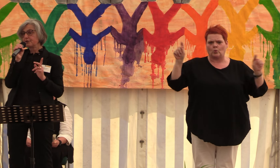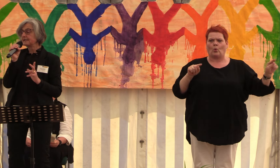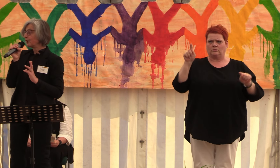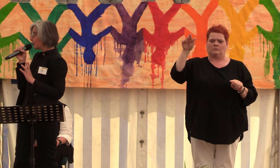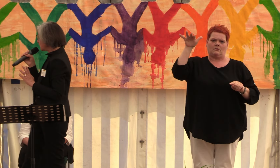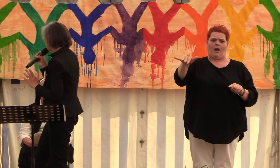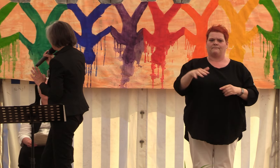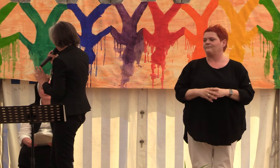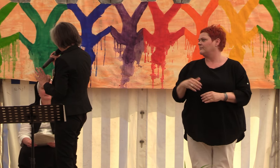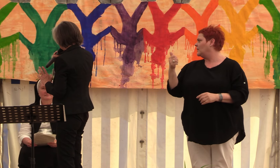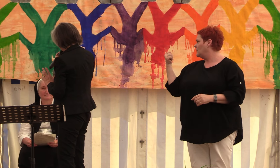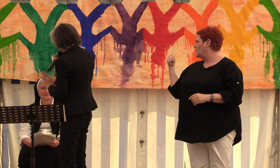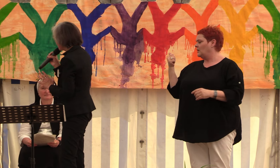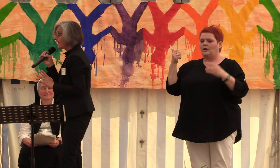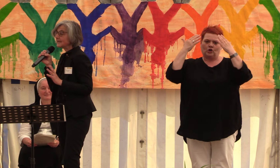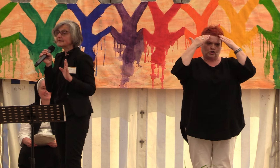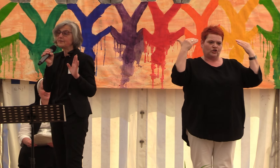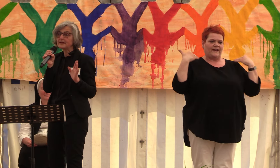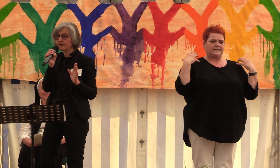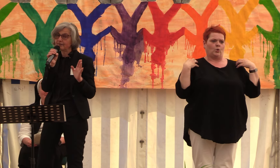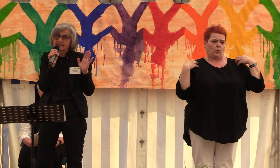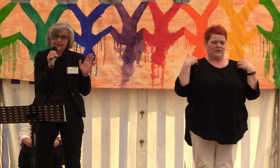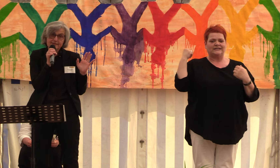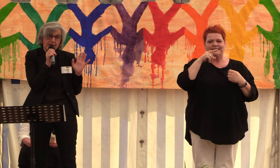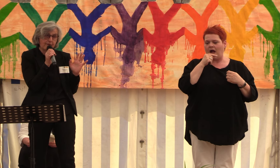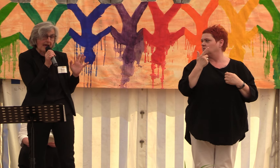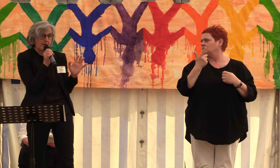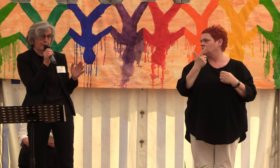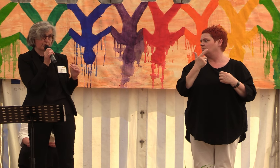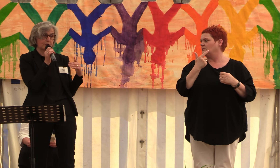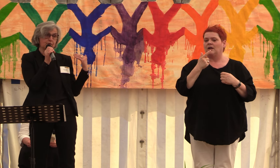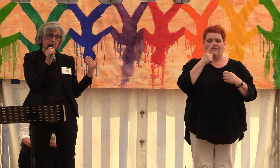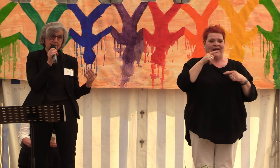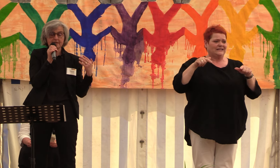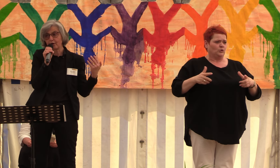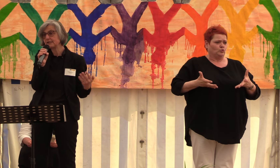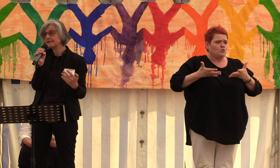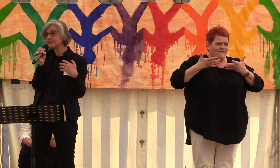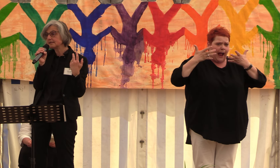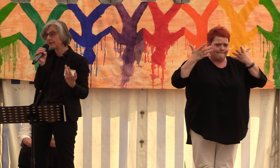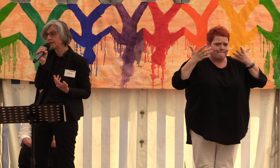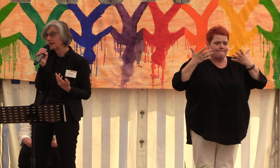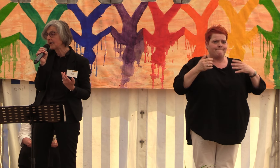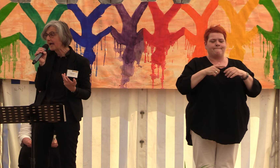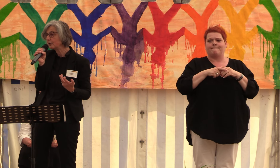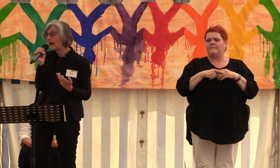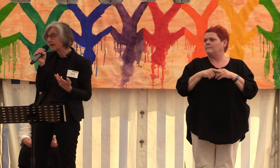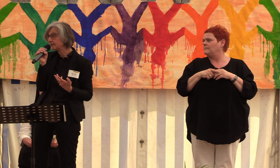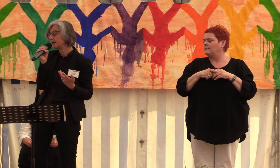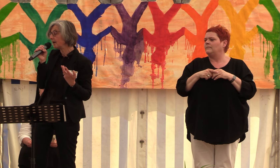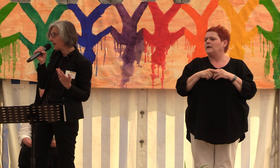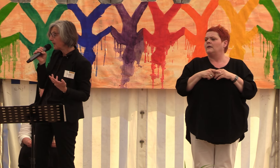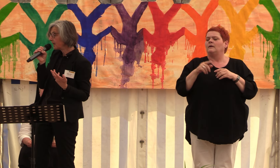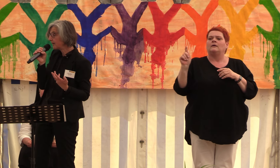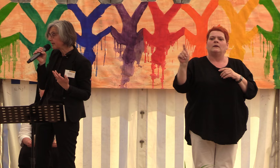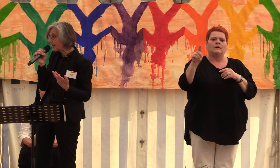Von der Schwester Ruth soll ich auch noch sagen, dass wenn, weil es jetzt wieder wärmer wird und der Gottesdienst, wenn der eine oder